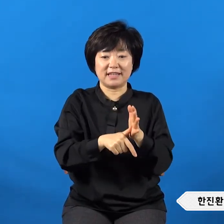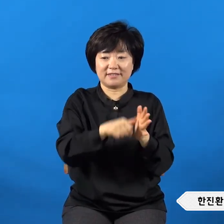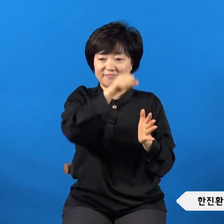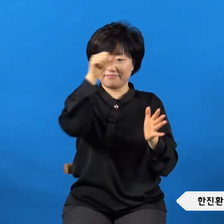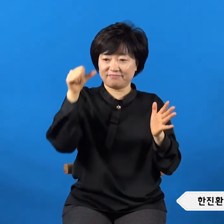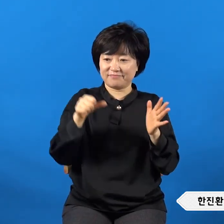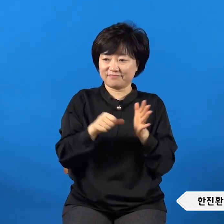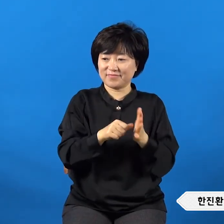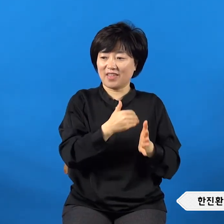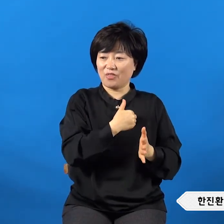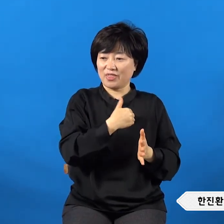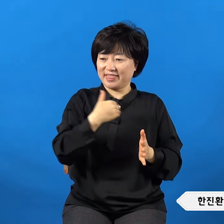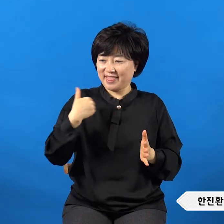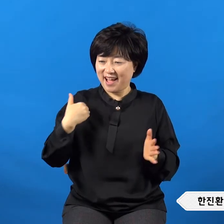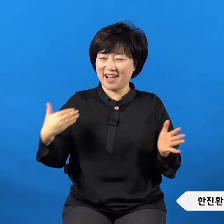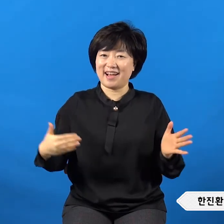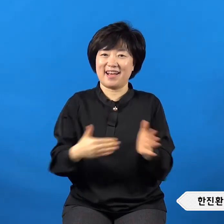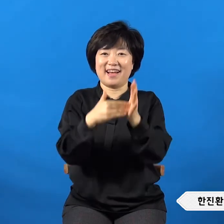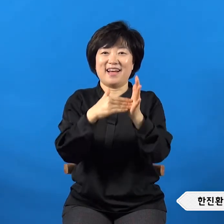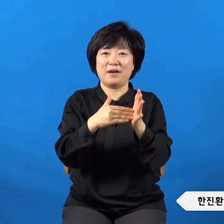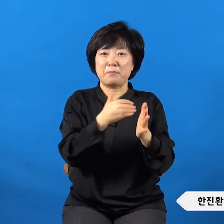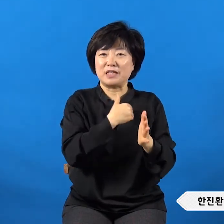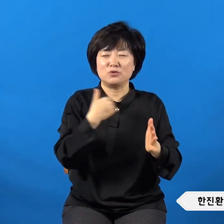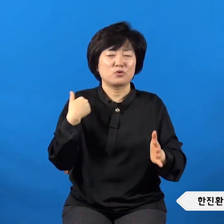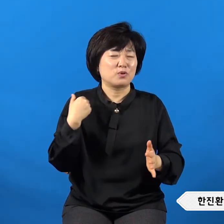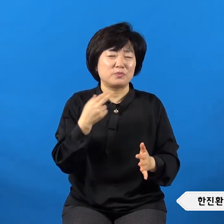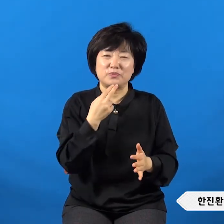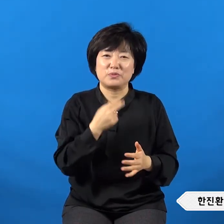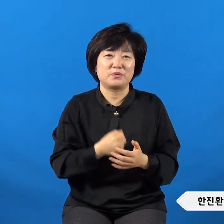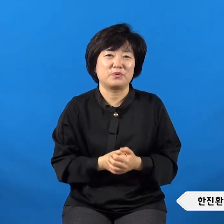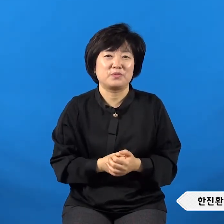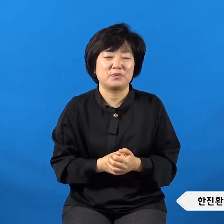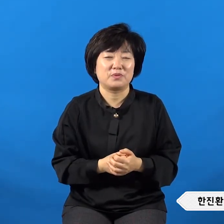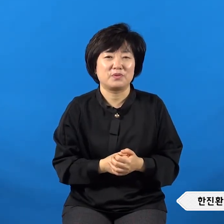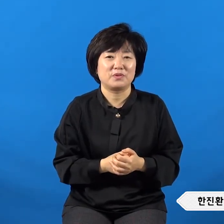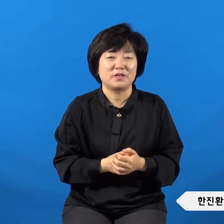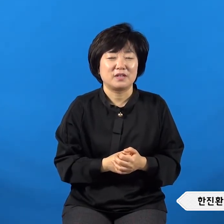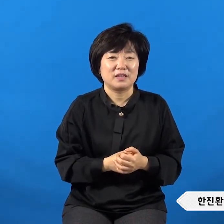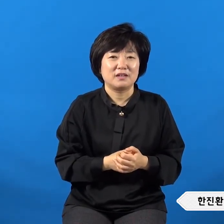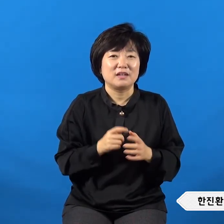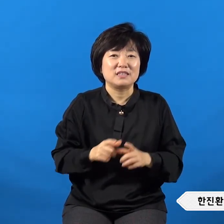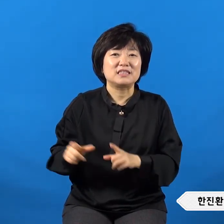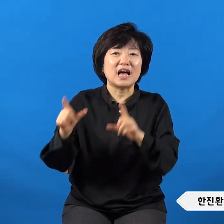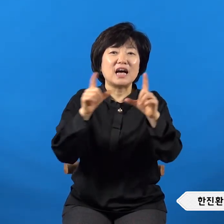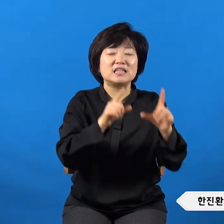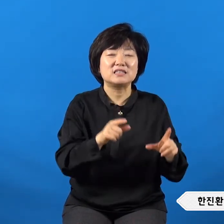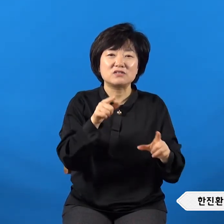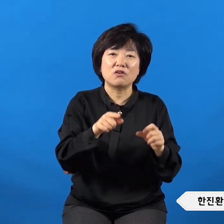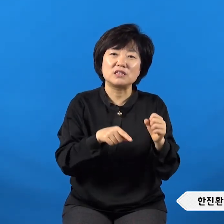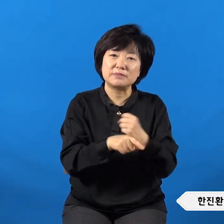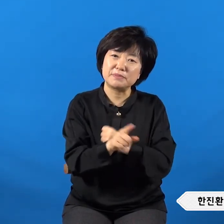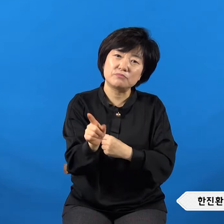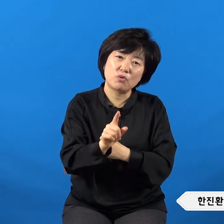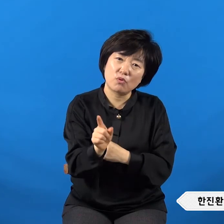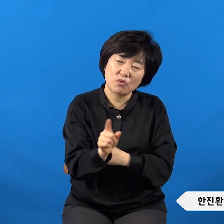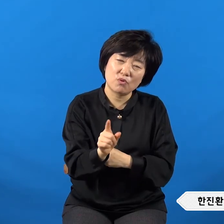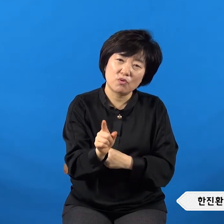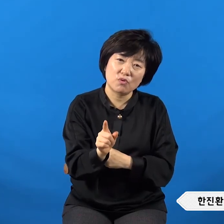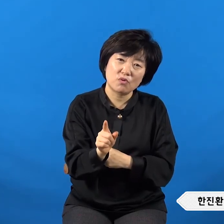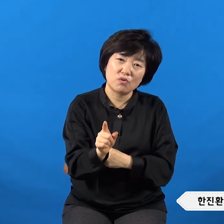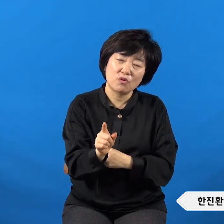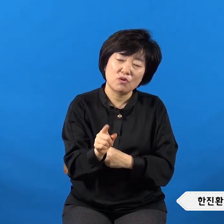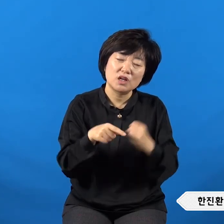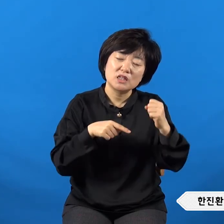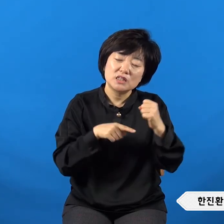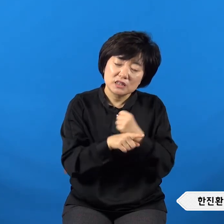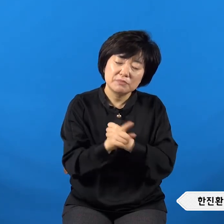됐다, 만족이라는 것은 없습니다. 그러니까 산다는 것이 무슨 의미가 있는지 질문을 하지